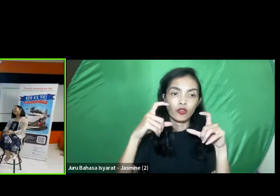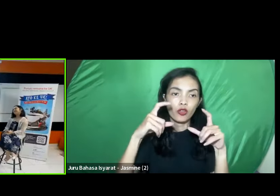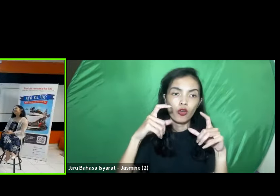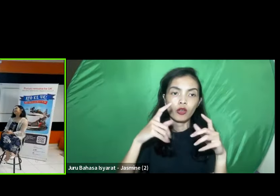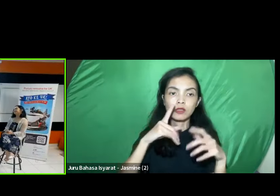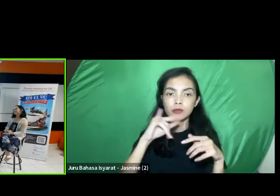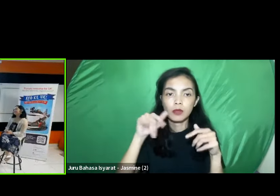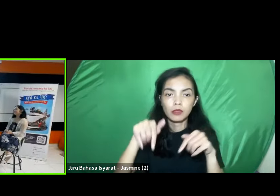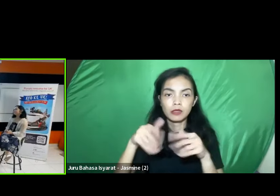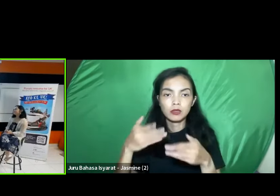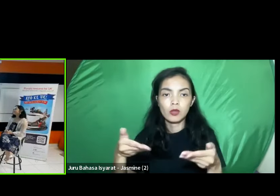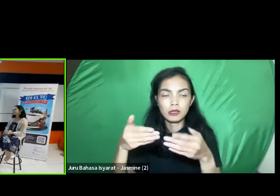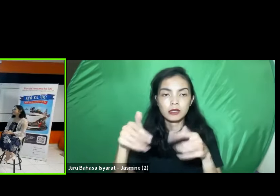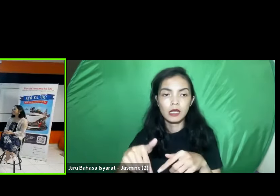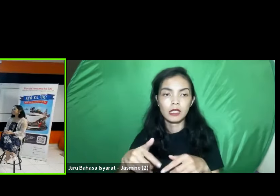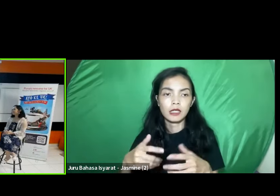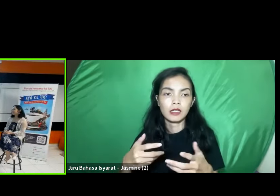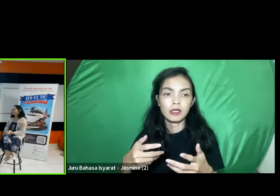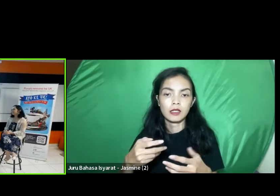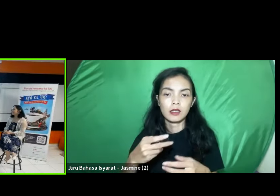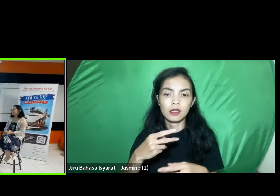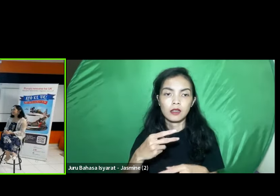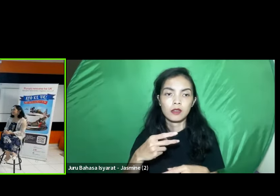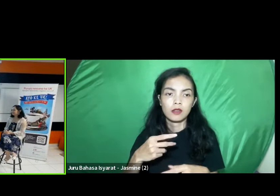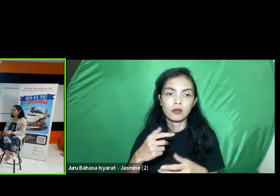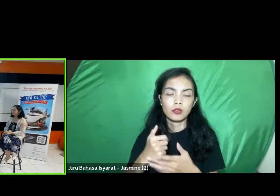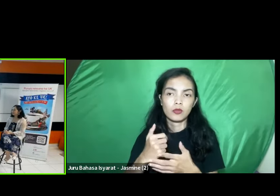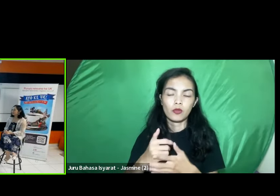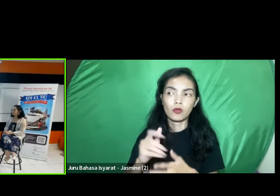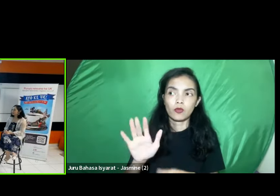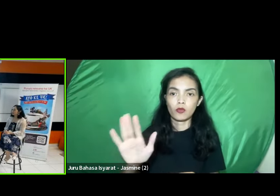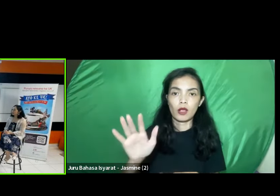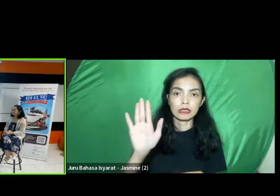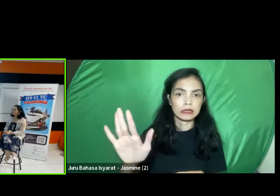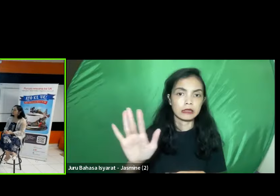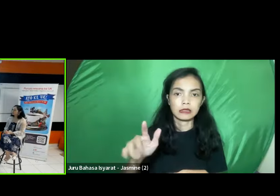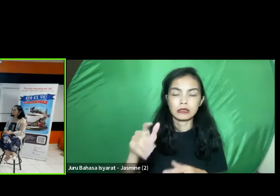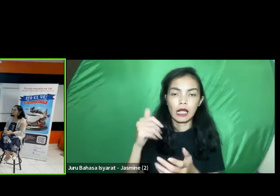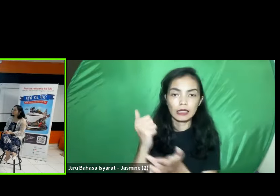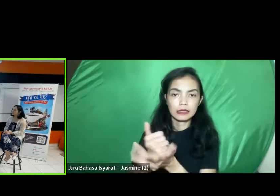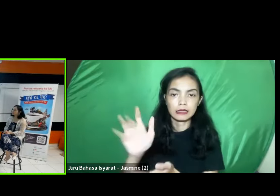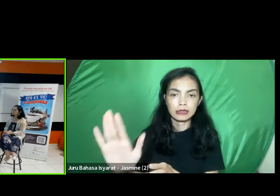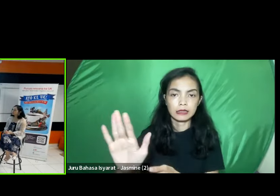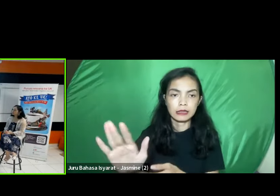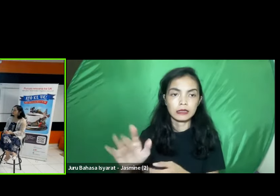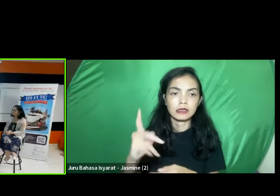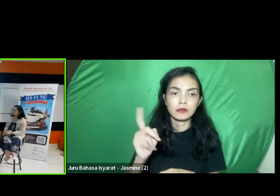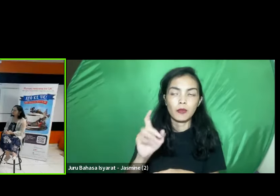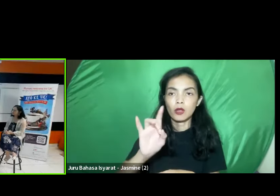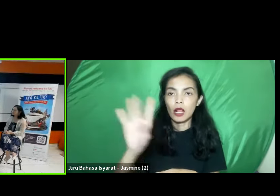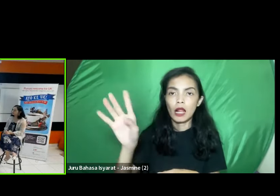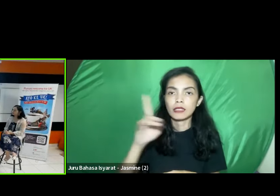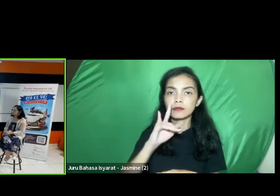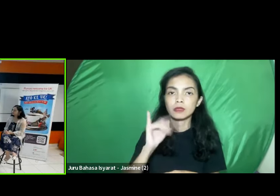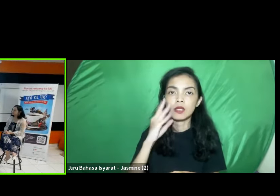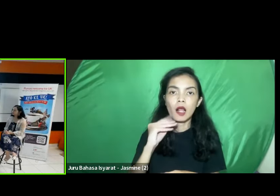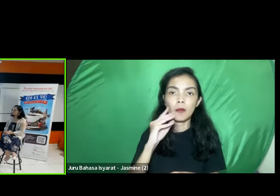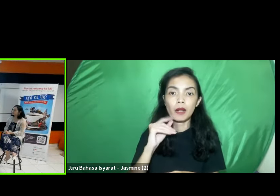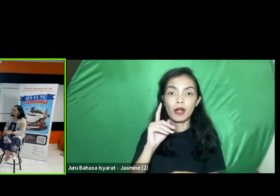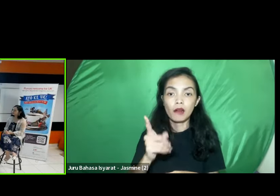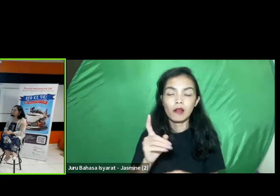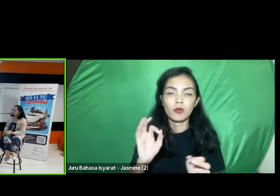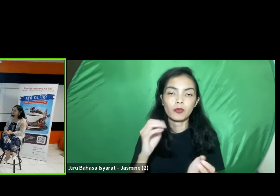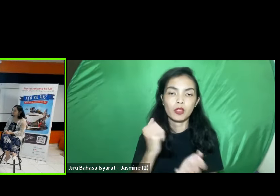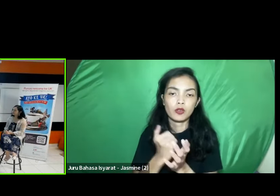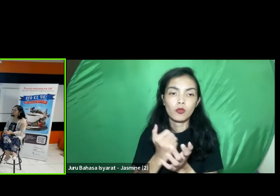apa sekarang jadi e buat aku itu sangat otentik gitu loh karena kayak enggak ada orang lain lagi yang punya pengalaman itu ya